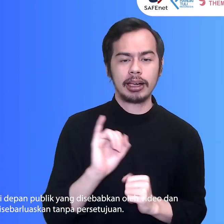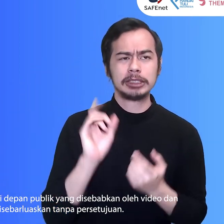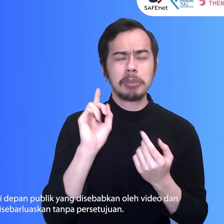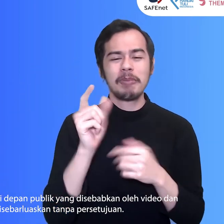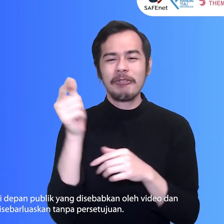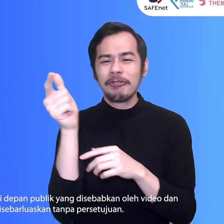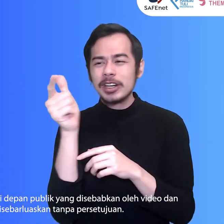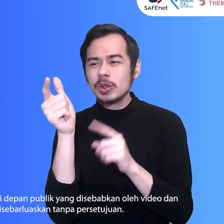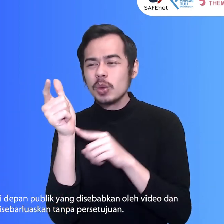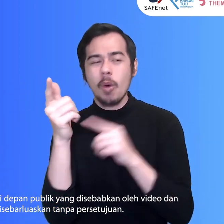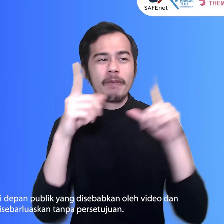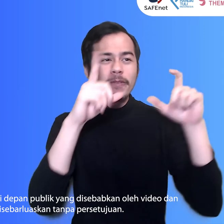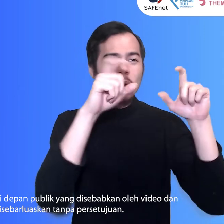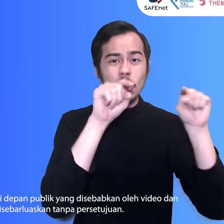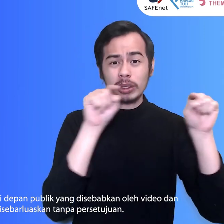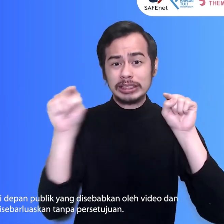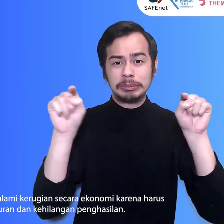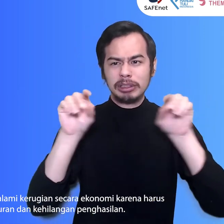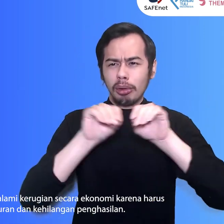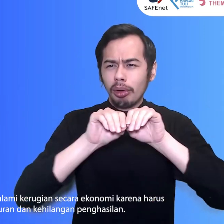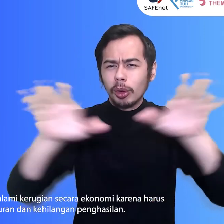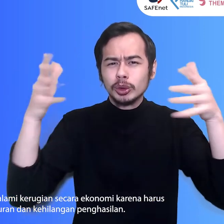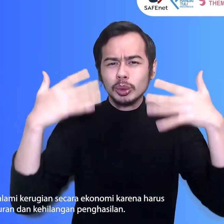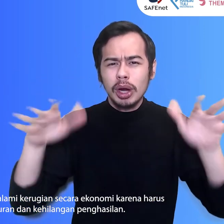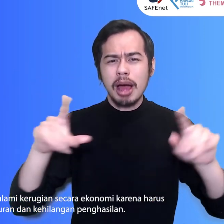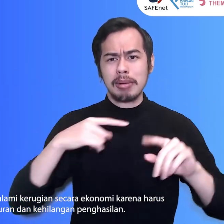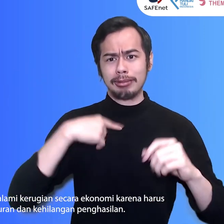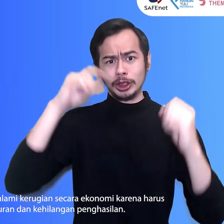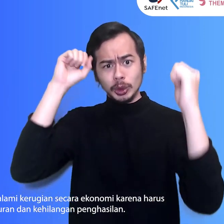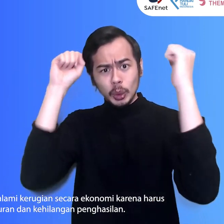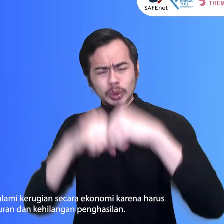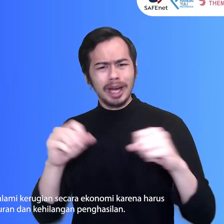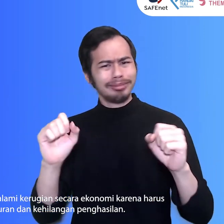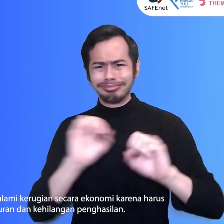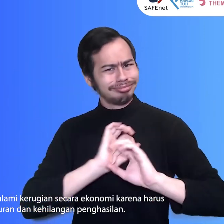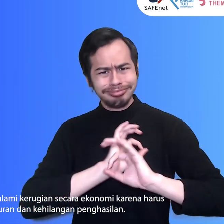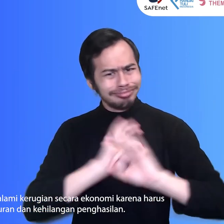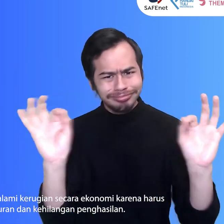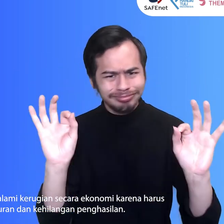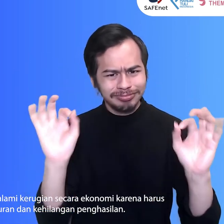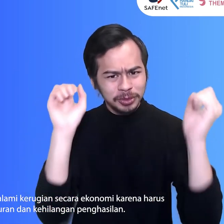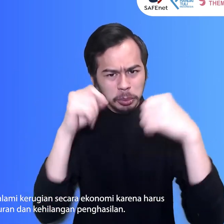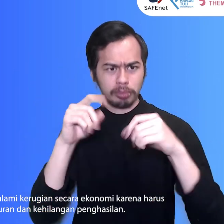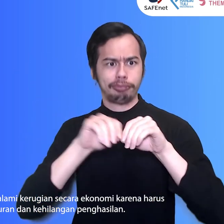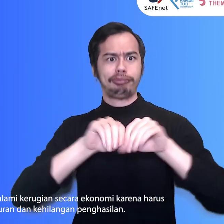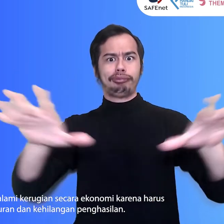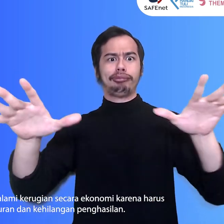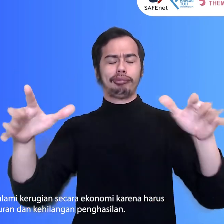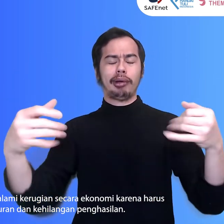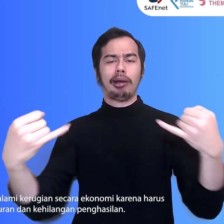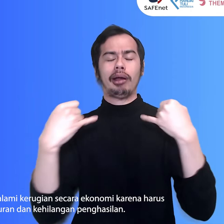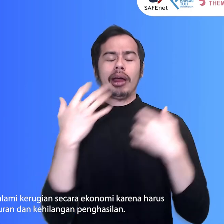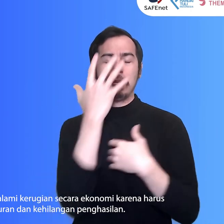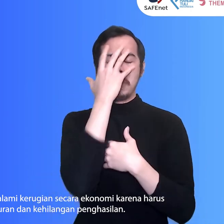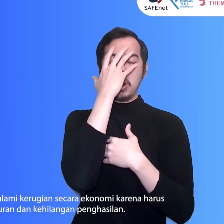yang disebabkan oleh video dan foto mereka yang disebarluaskan tanpa persetujuan